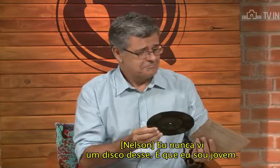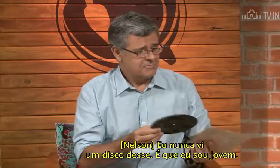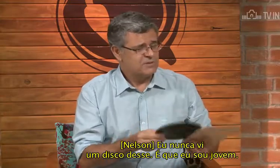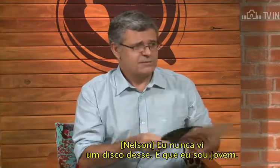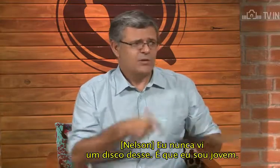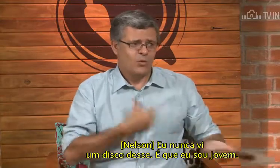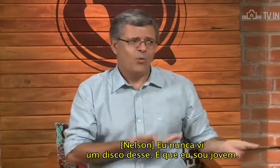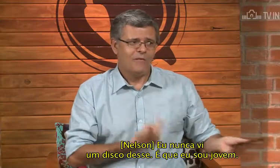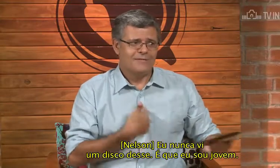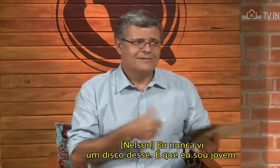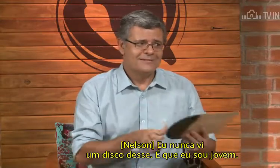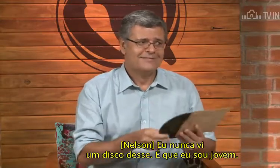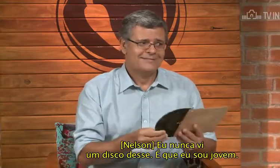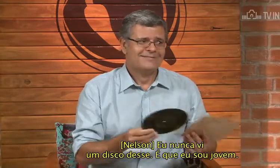É que eu sou jovem